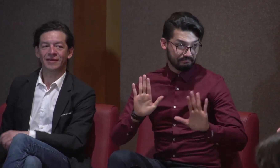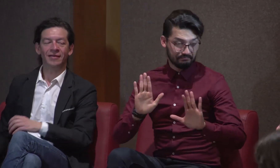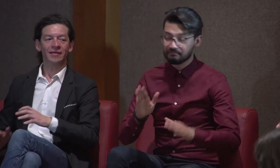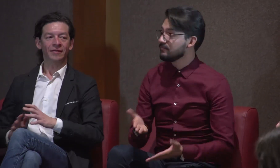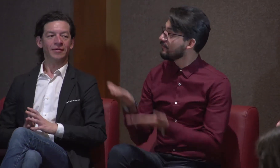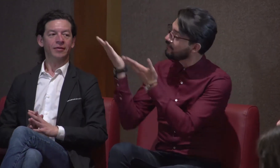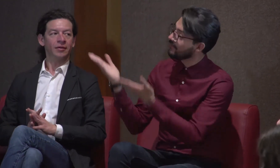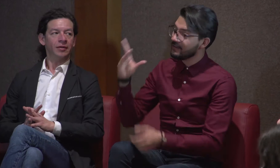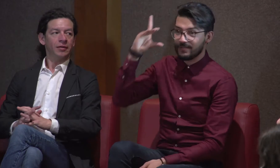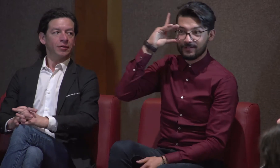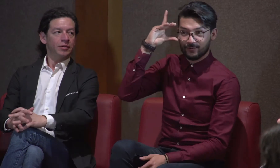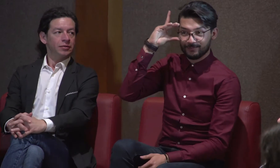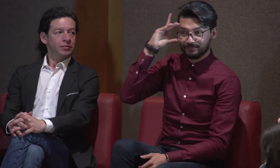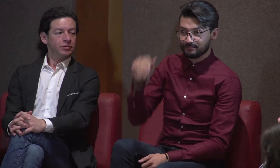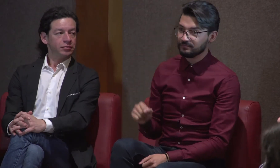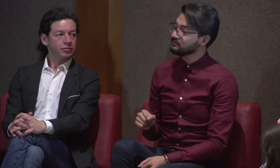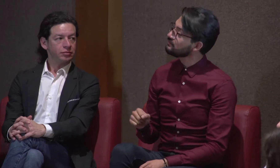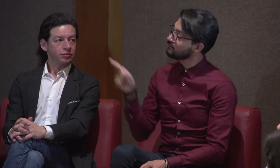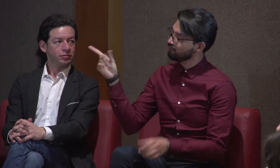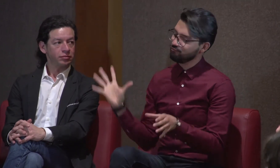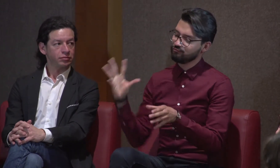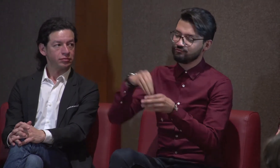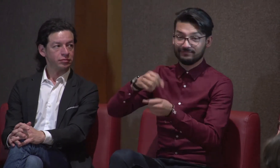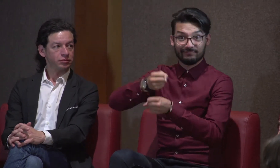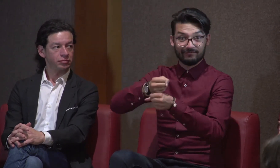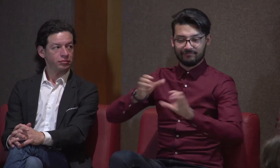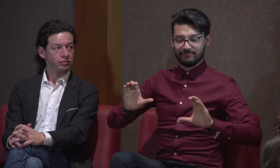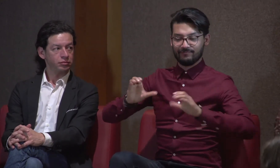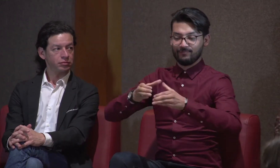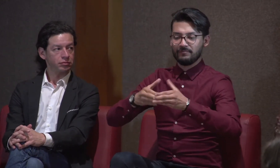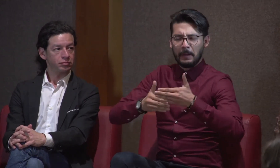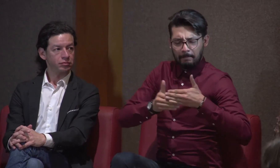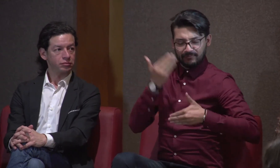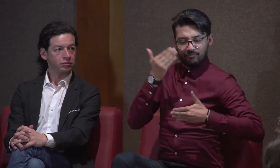La última pregunta, esta va dirigida a Diego.